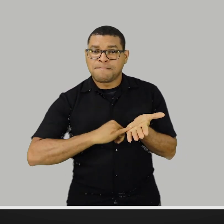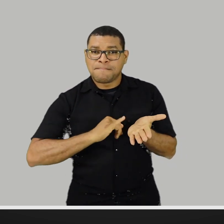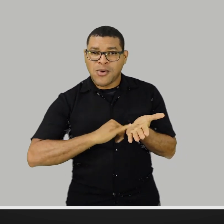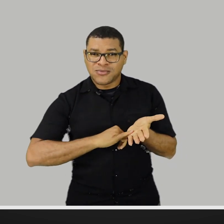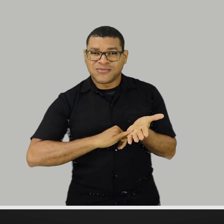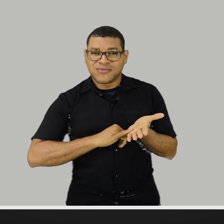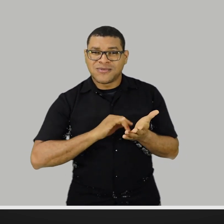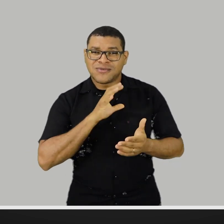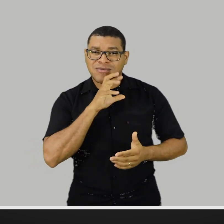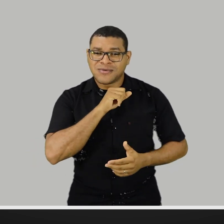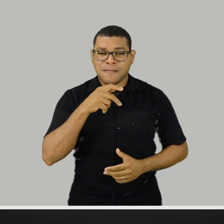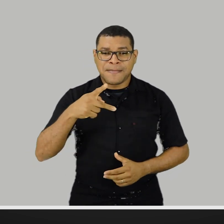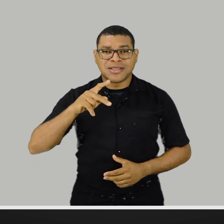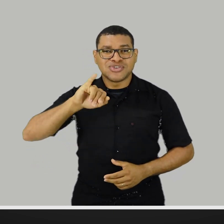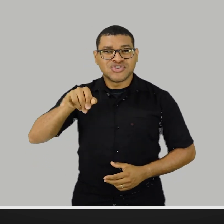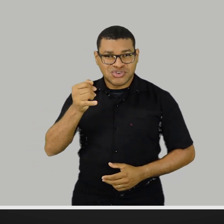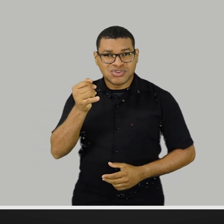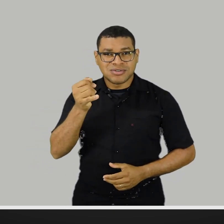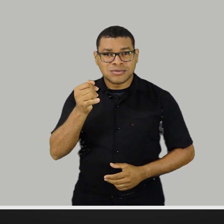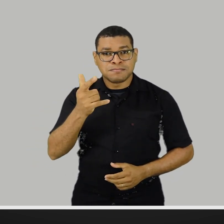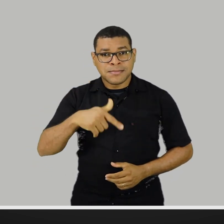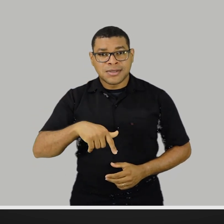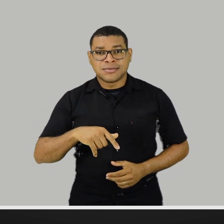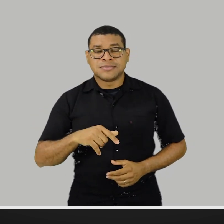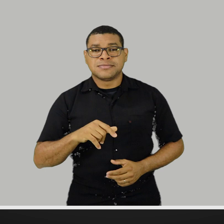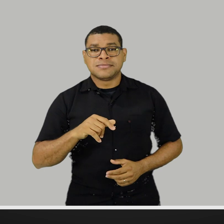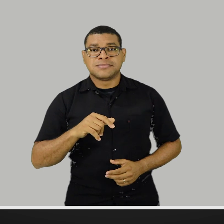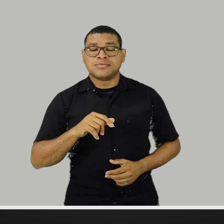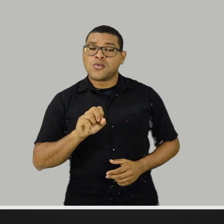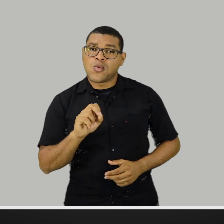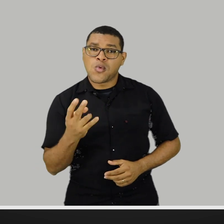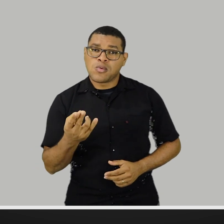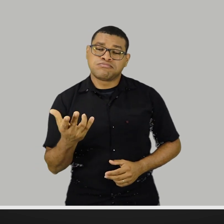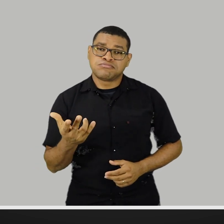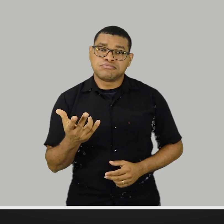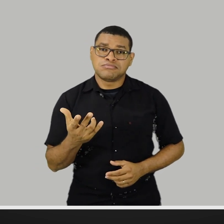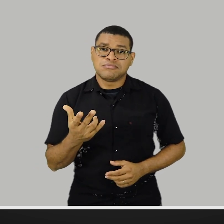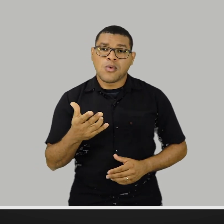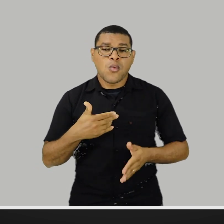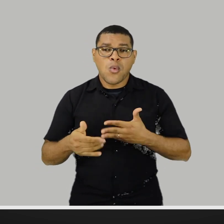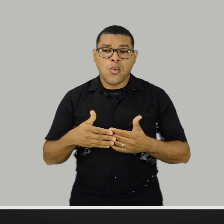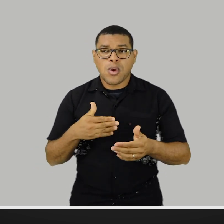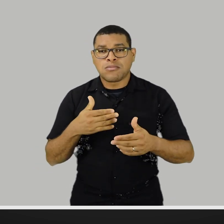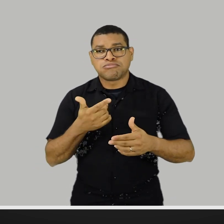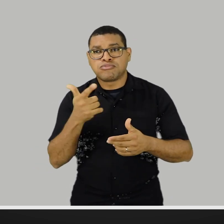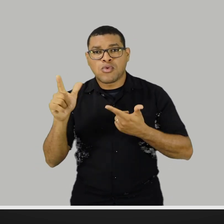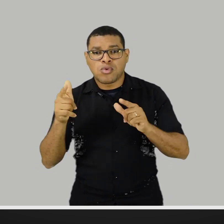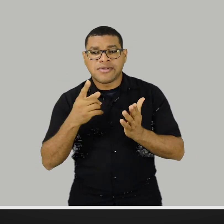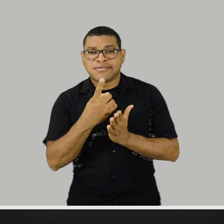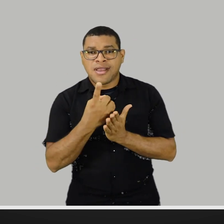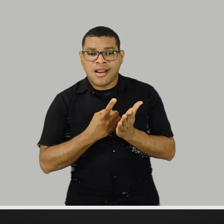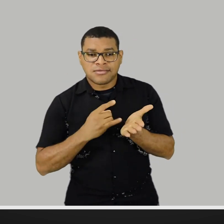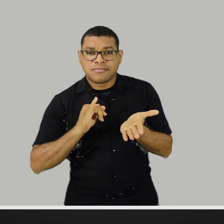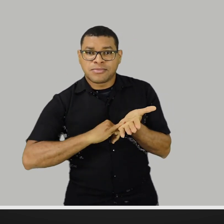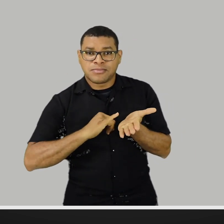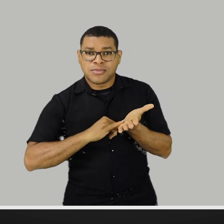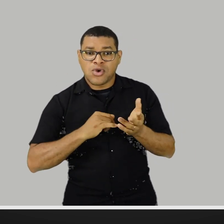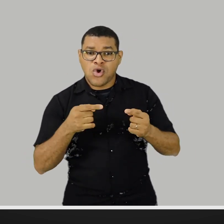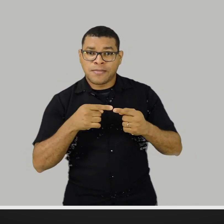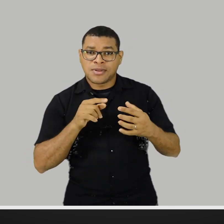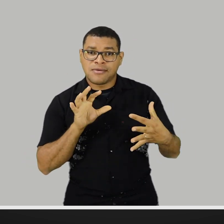jurídica irpj ou é quaisquer declarações tributárias referentes a pessoas